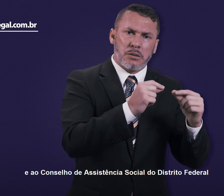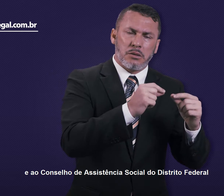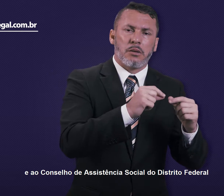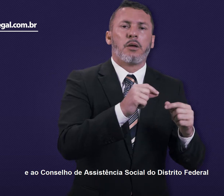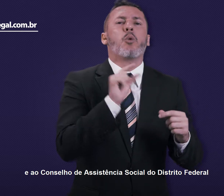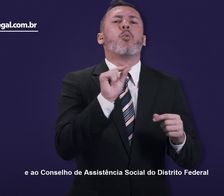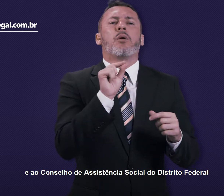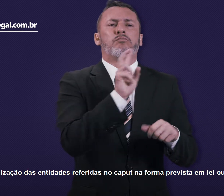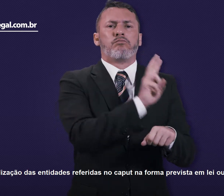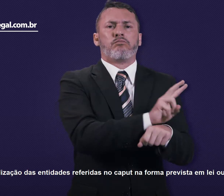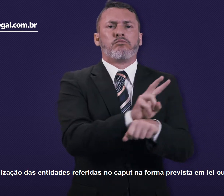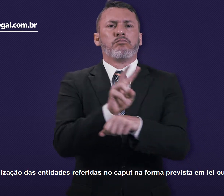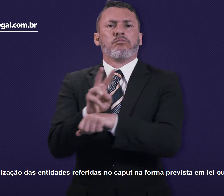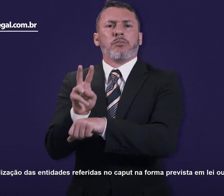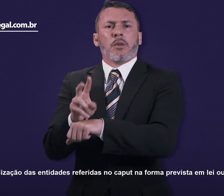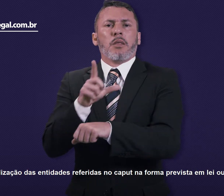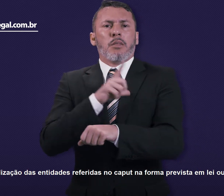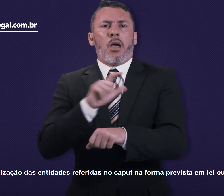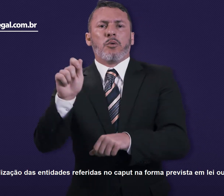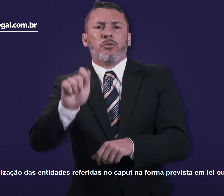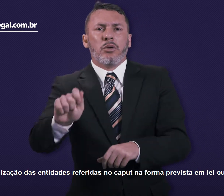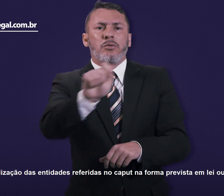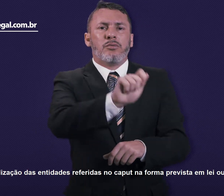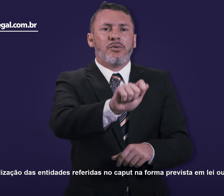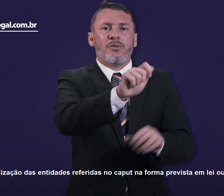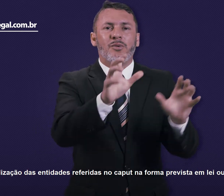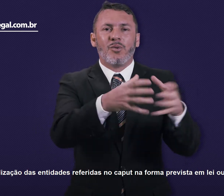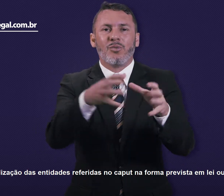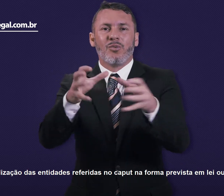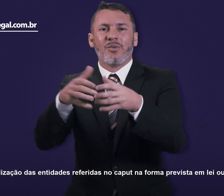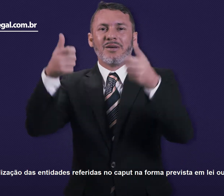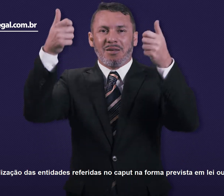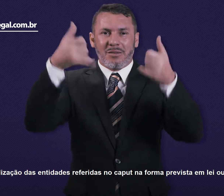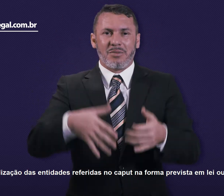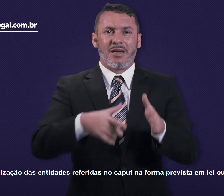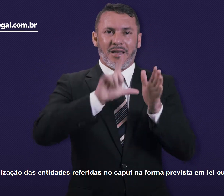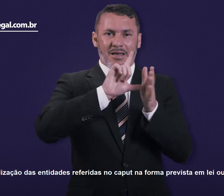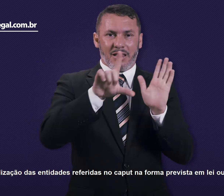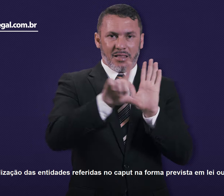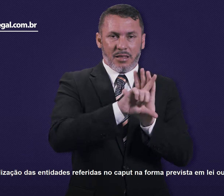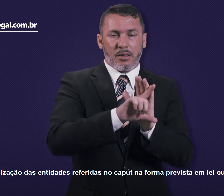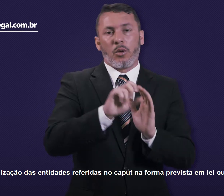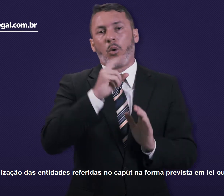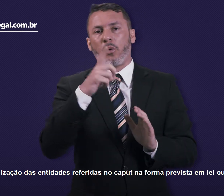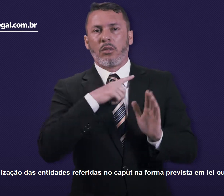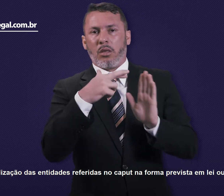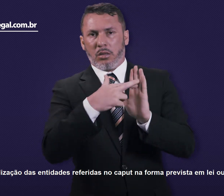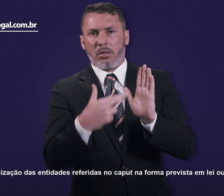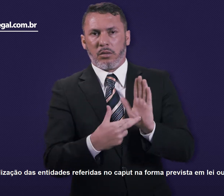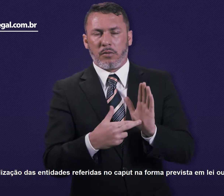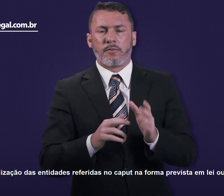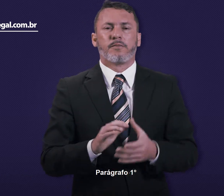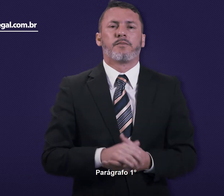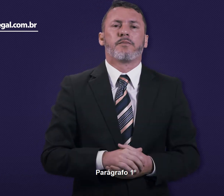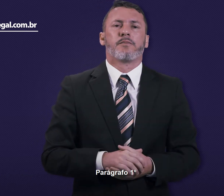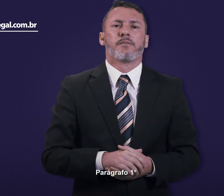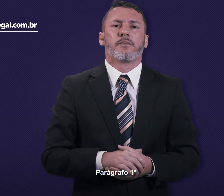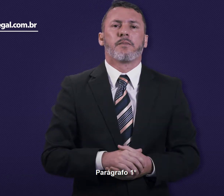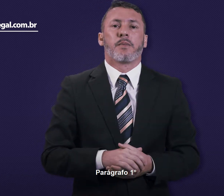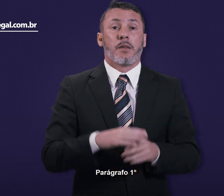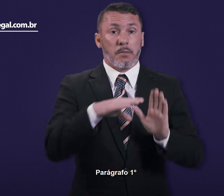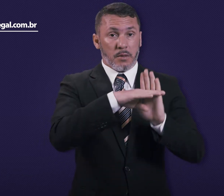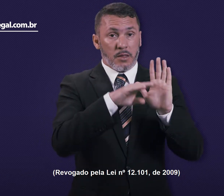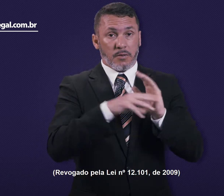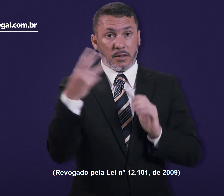do Distrito Federal a fiscalização das entidades referidas no caput na forma prevista em lei ou regulamento.